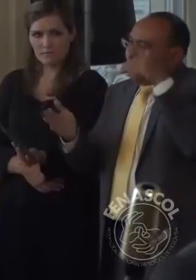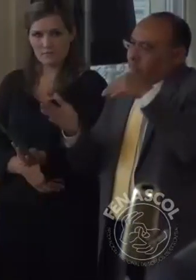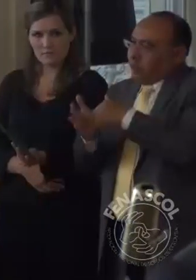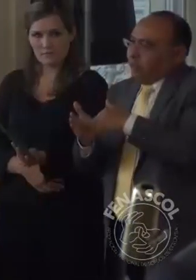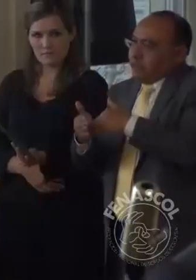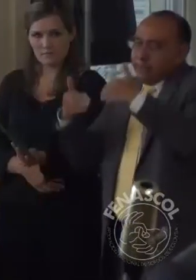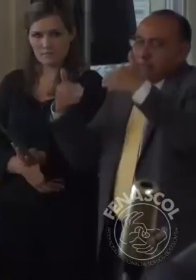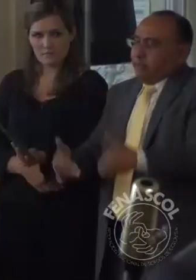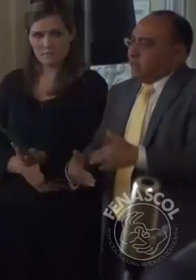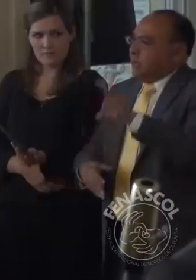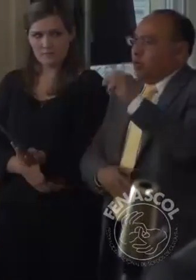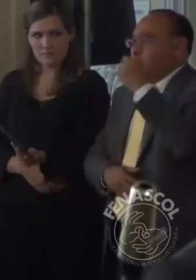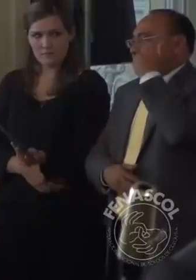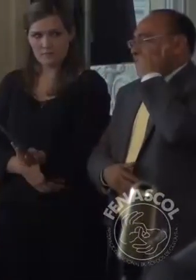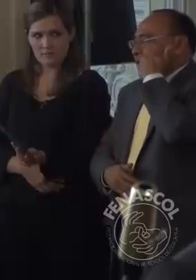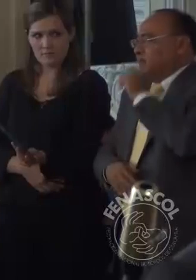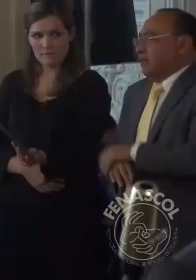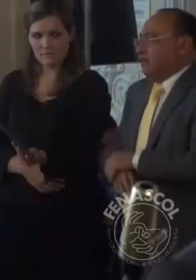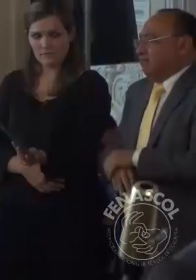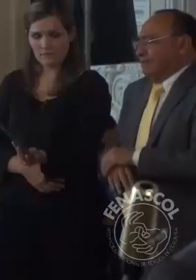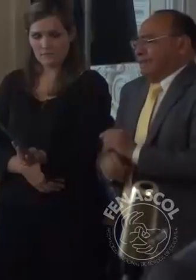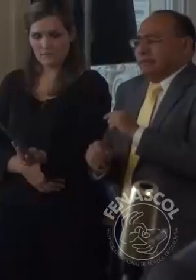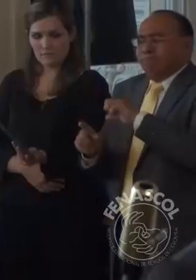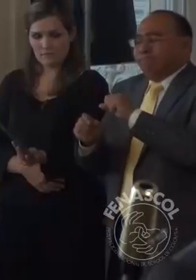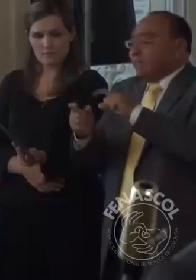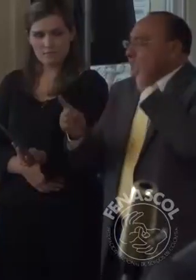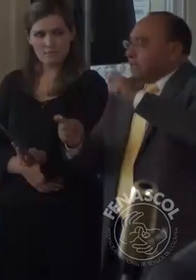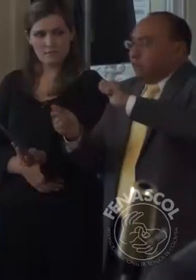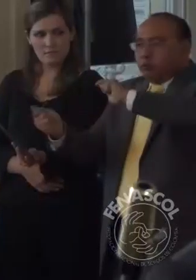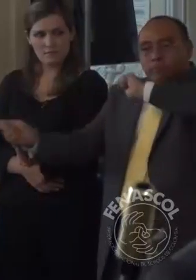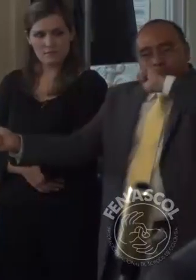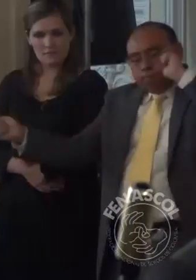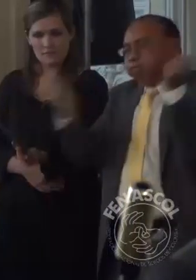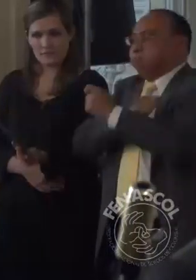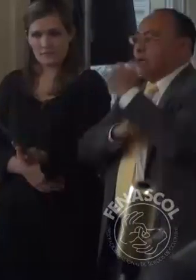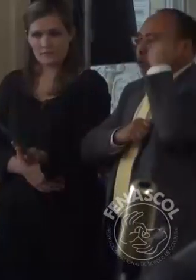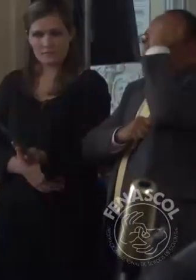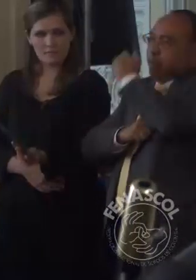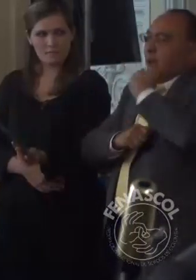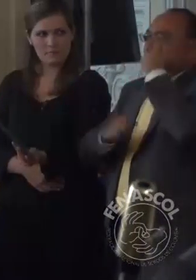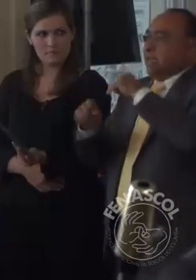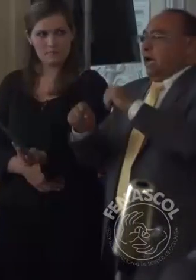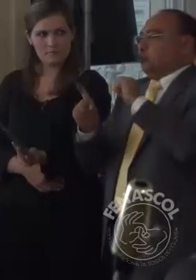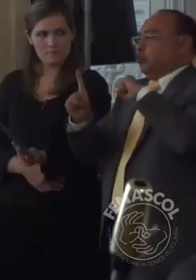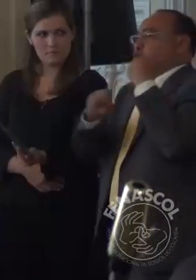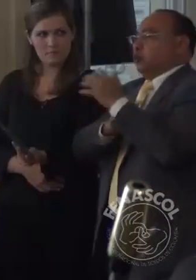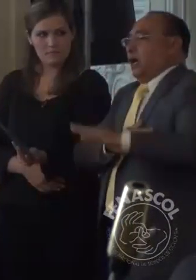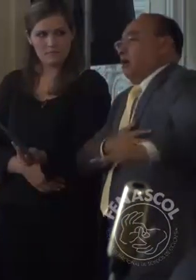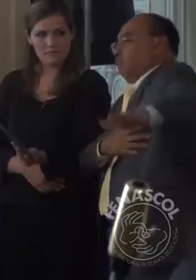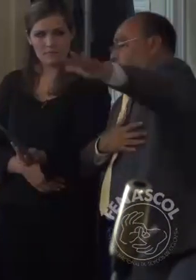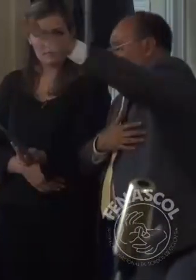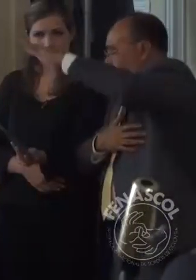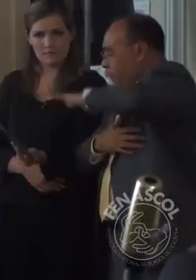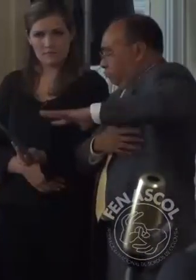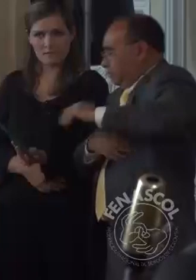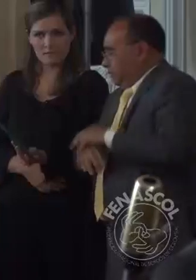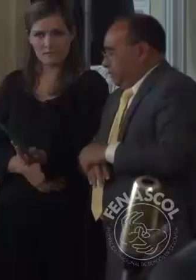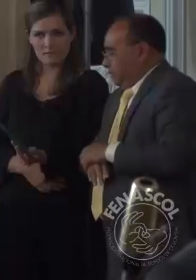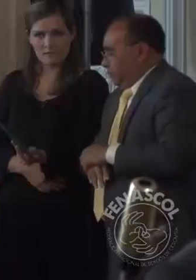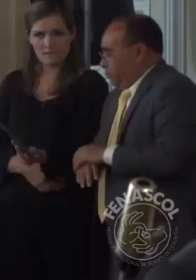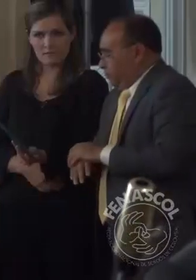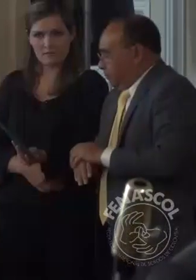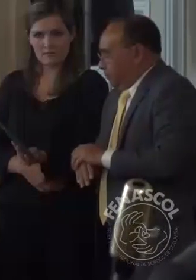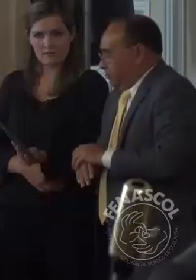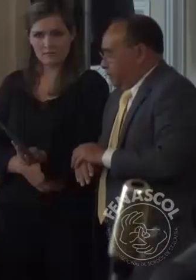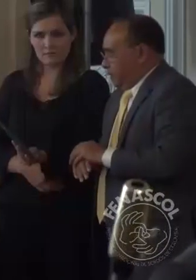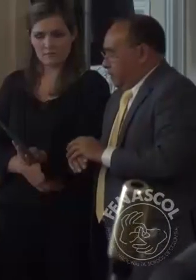con Discapacidad. Queremos recordarles que las personas con discapacidad no tenemos una enfermedad y que necesitamos cambiar